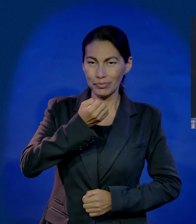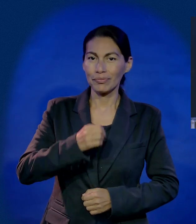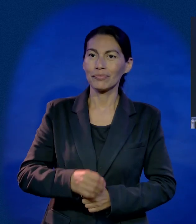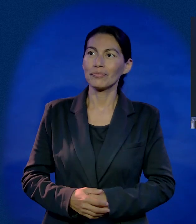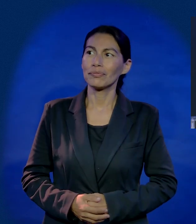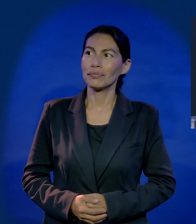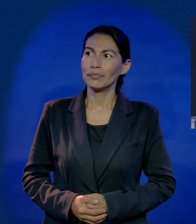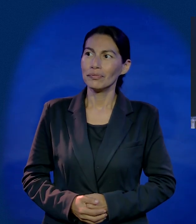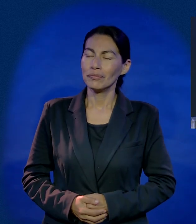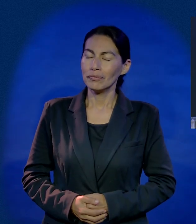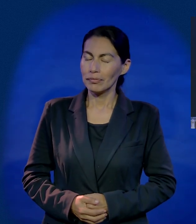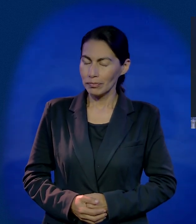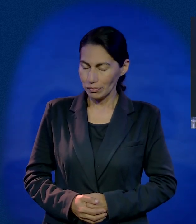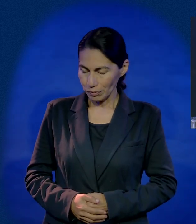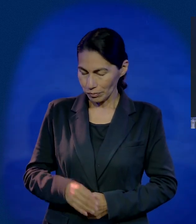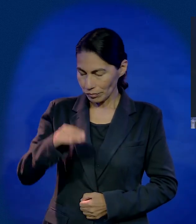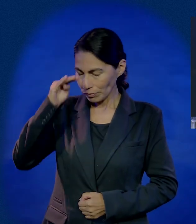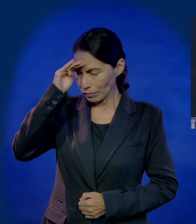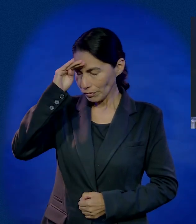Oremos juntos.